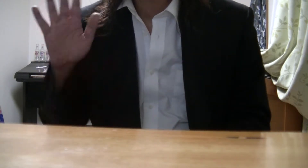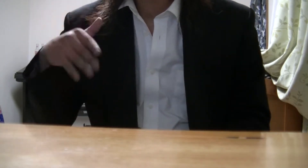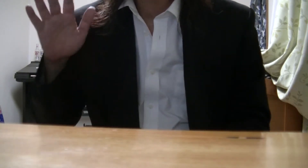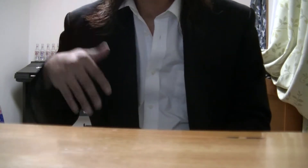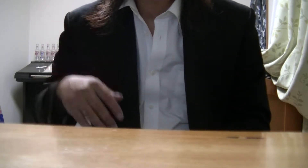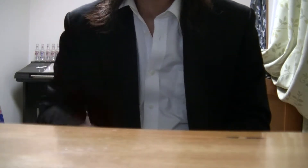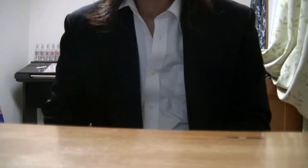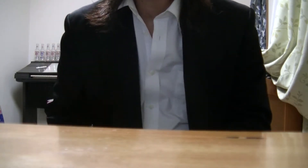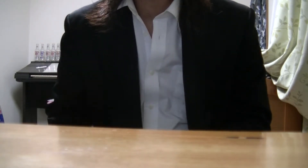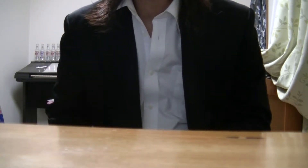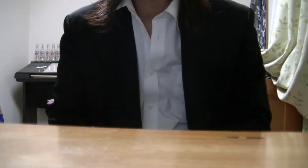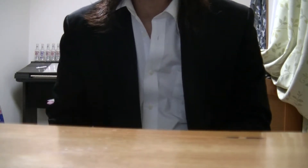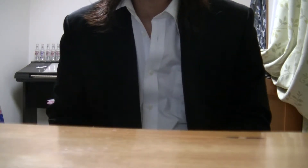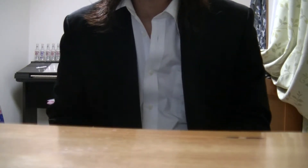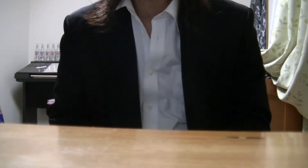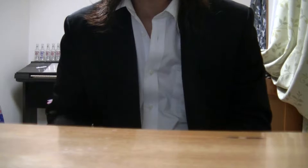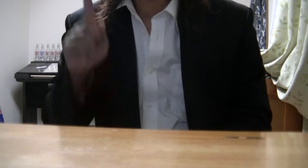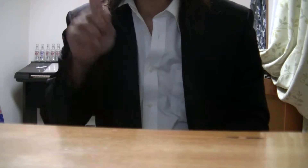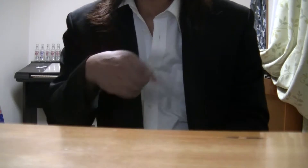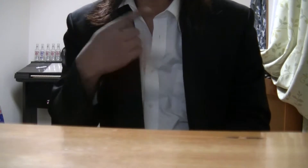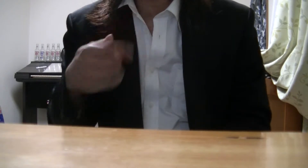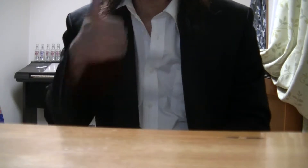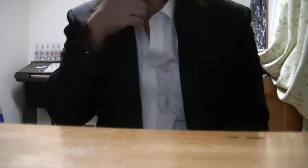、人は慣れるんよ、